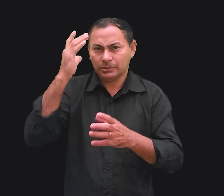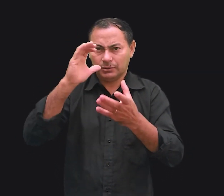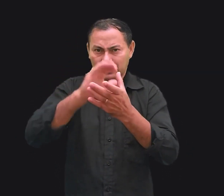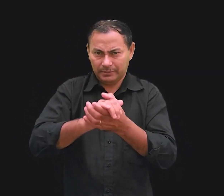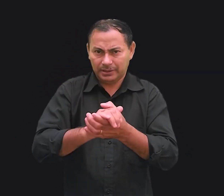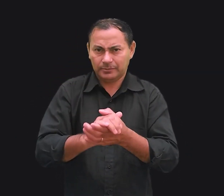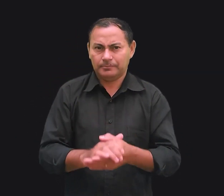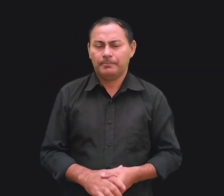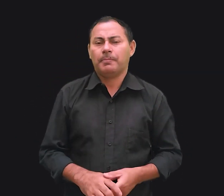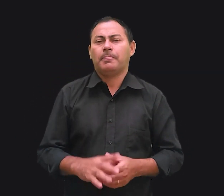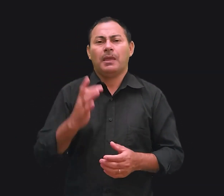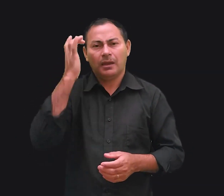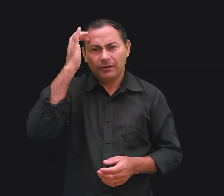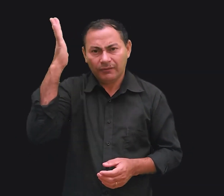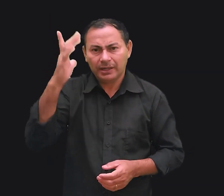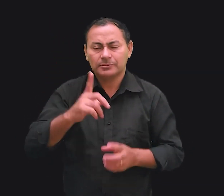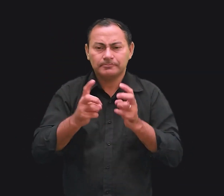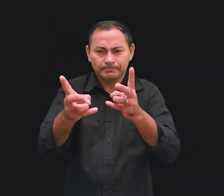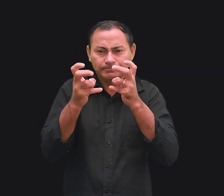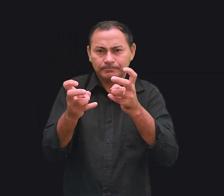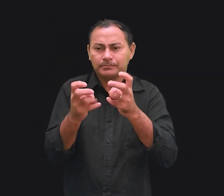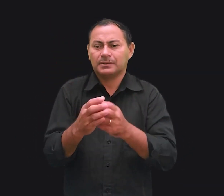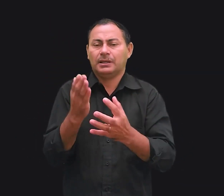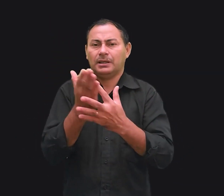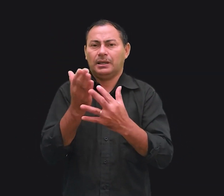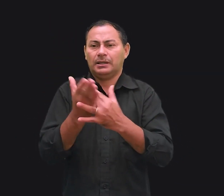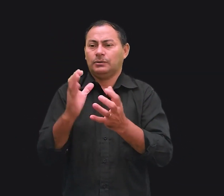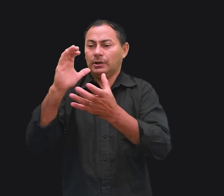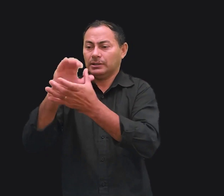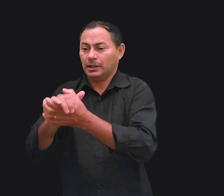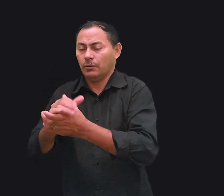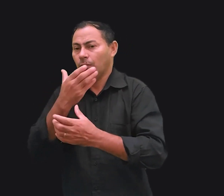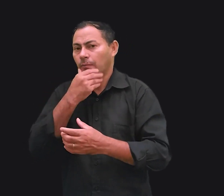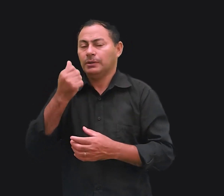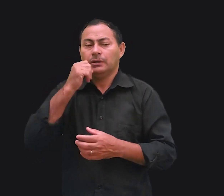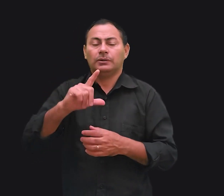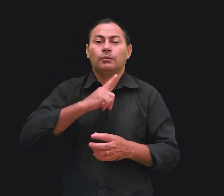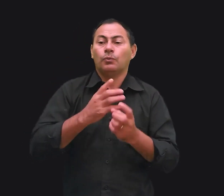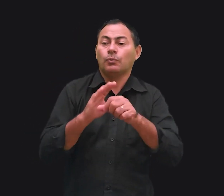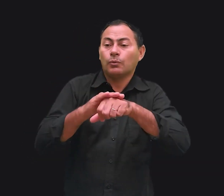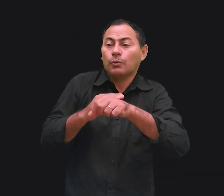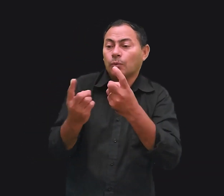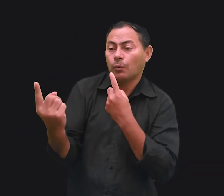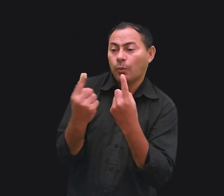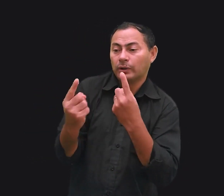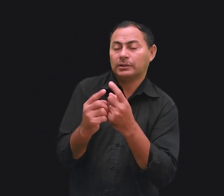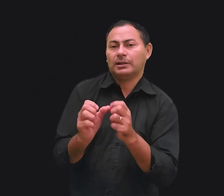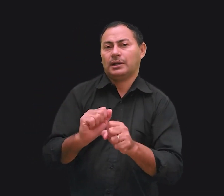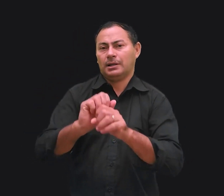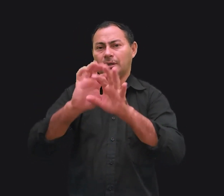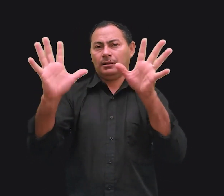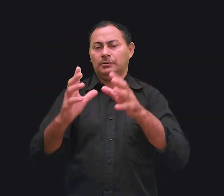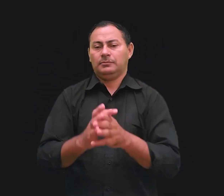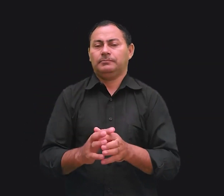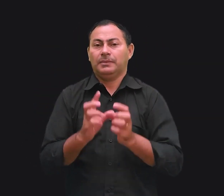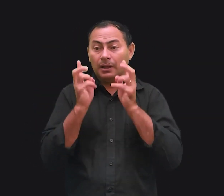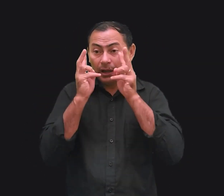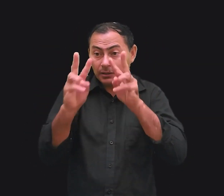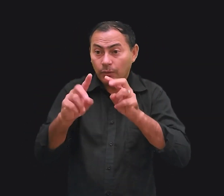ouvir no seu casamento? É fácil detectar se entre um casal um ouve o outro. É muito óbvio. Se um presta